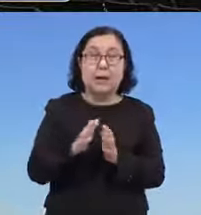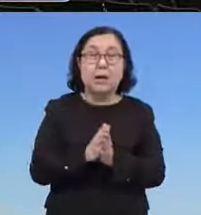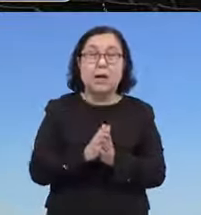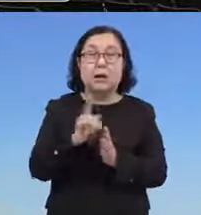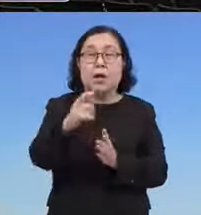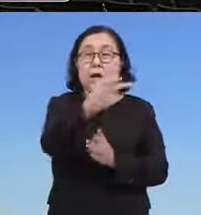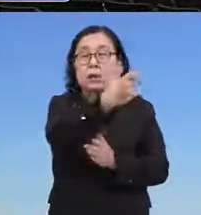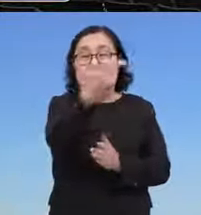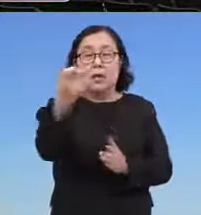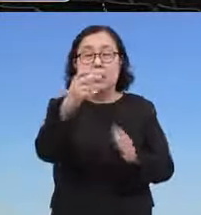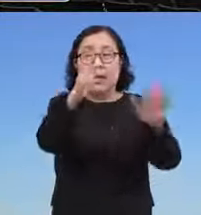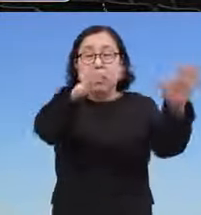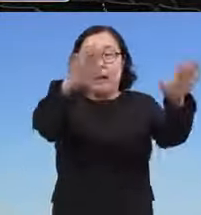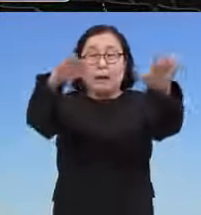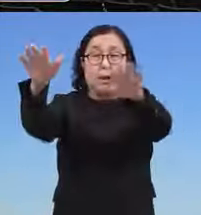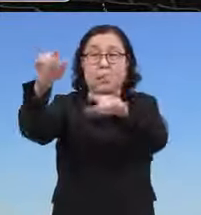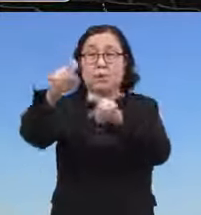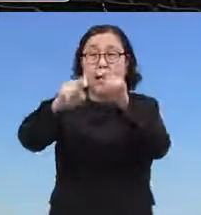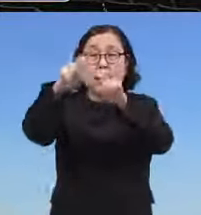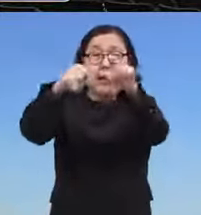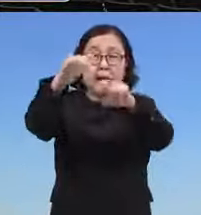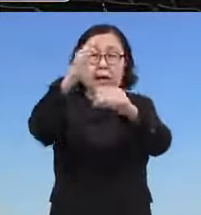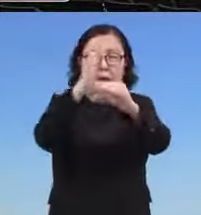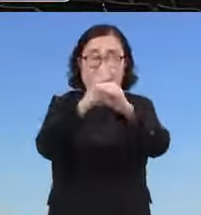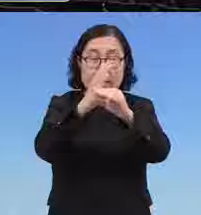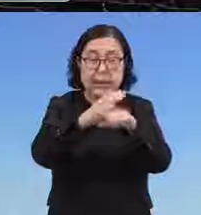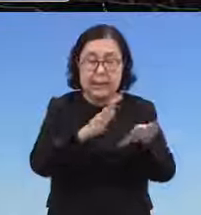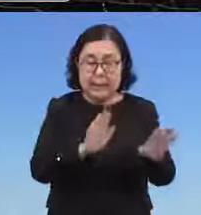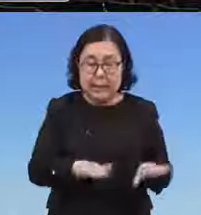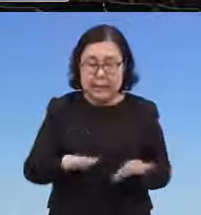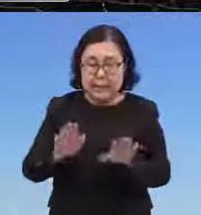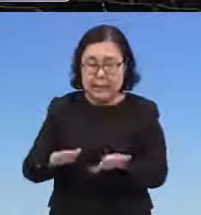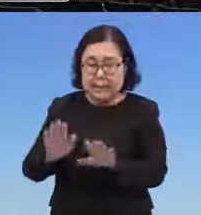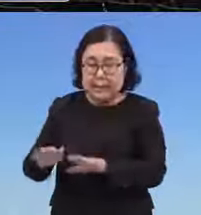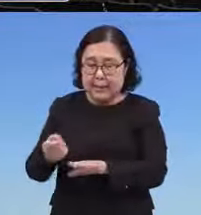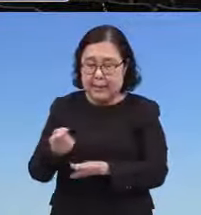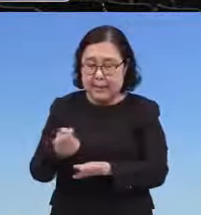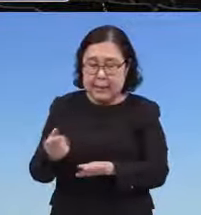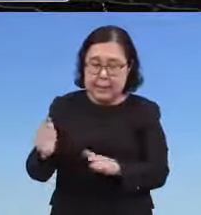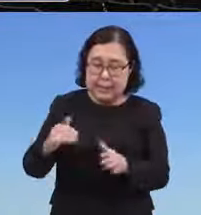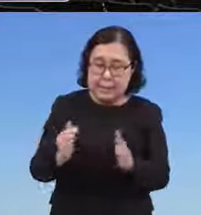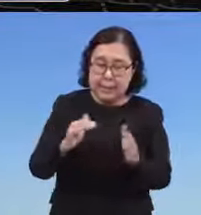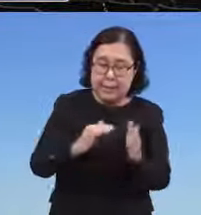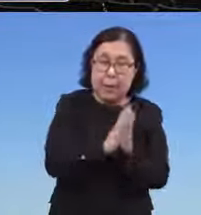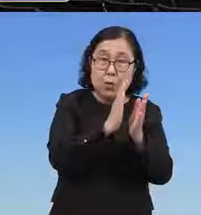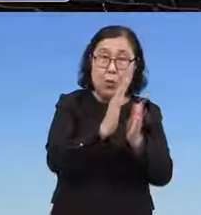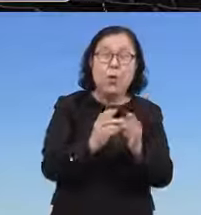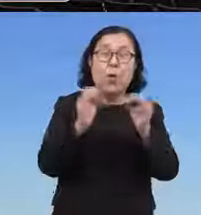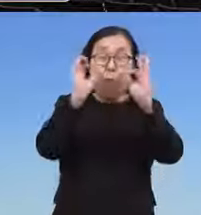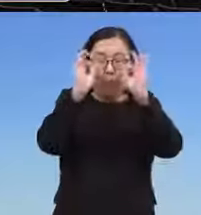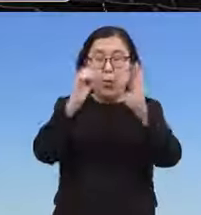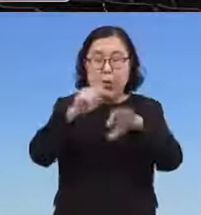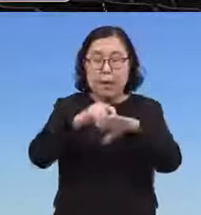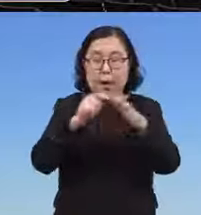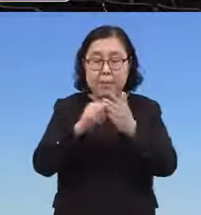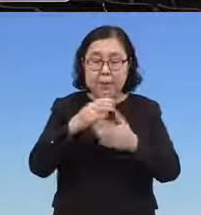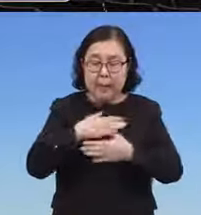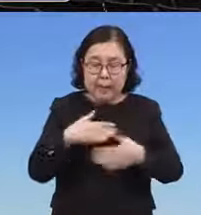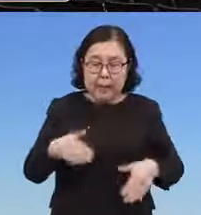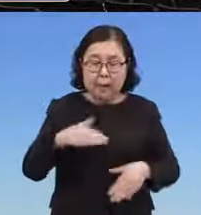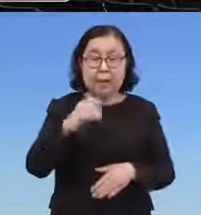얕은 물가에서 저 큰 바다 가려다가 찰싹거리는 작은 파도 보고 마음 약하여 못